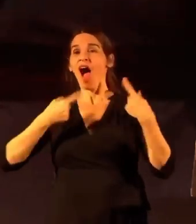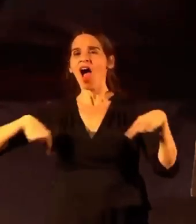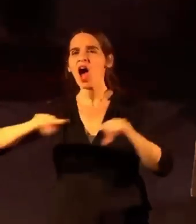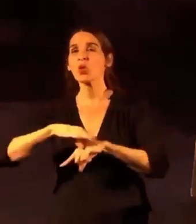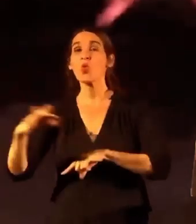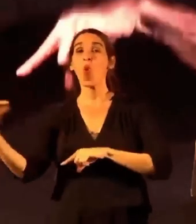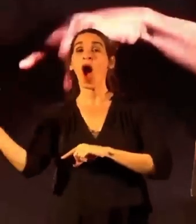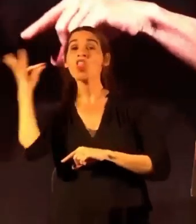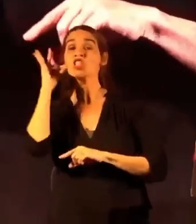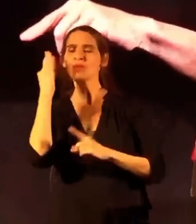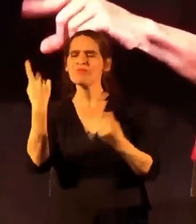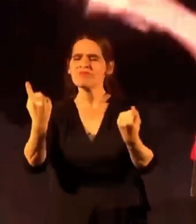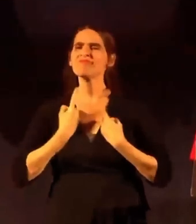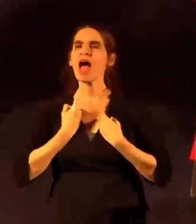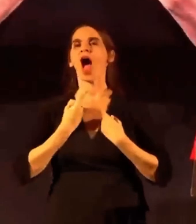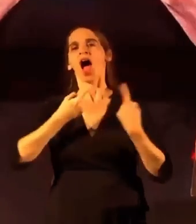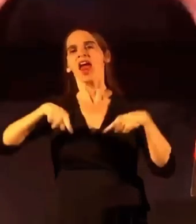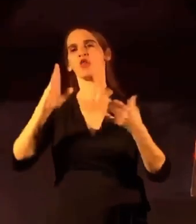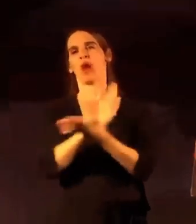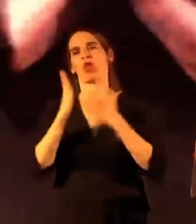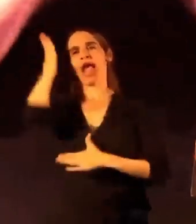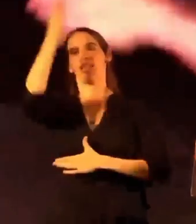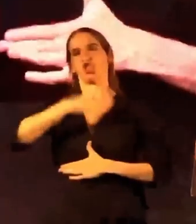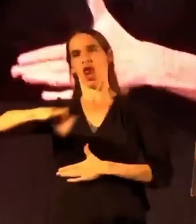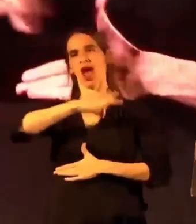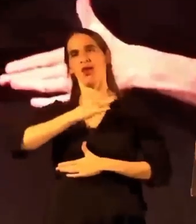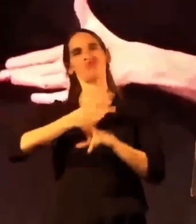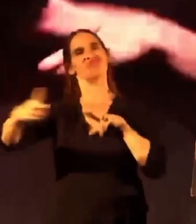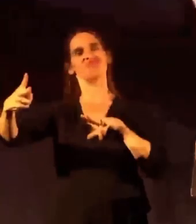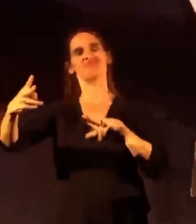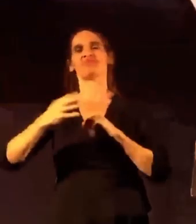הנשים, נחליט על עתידנו.